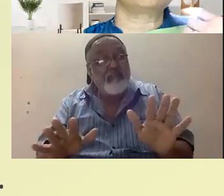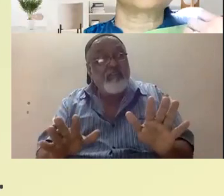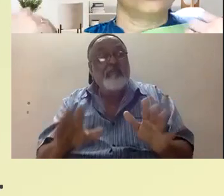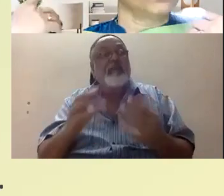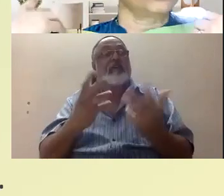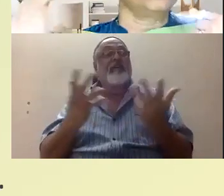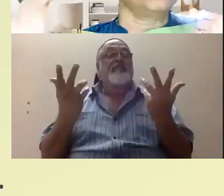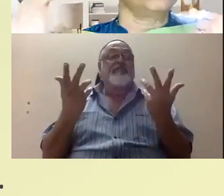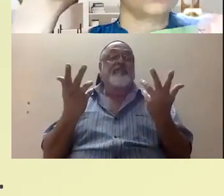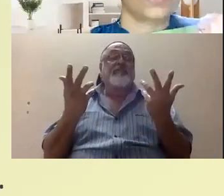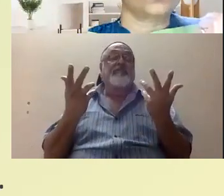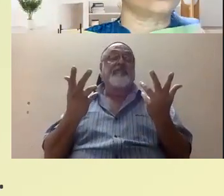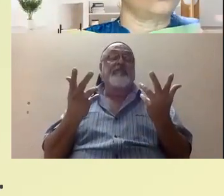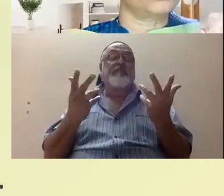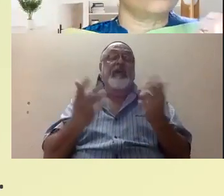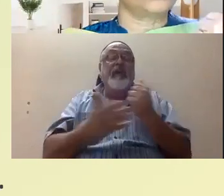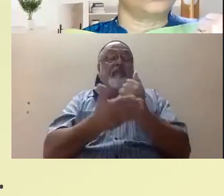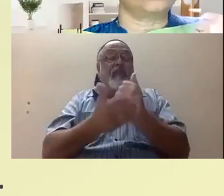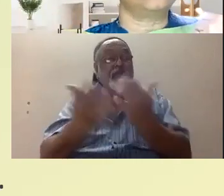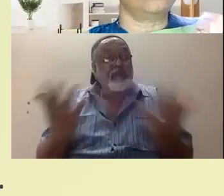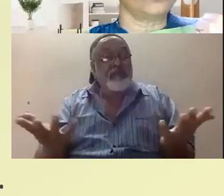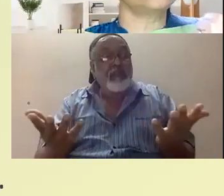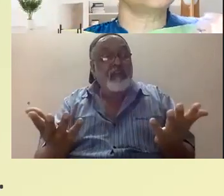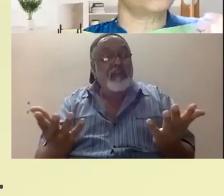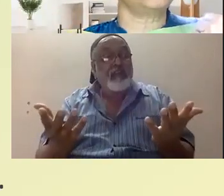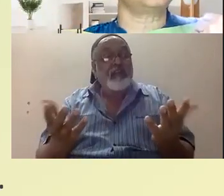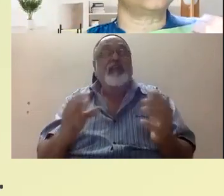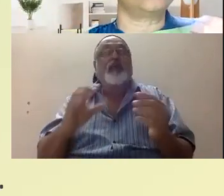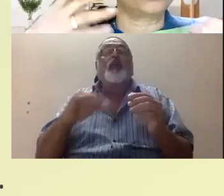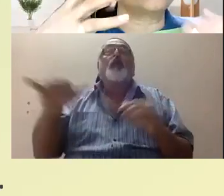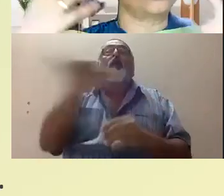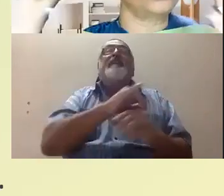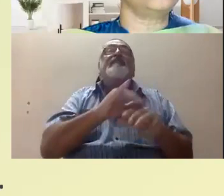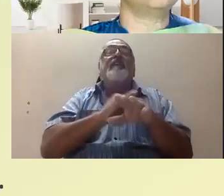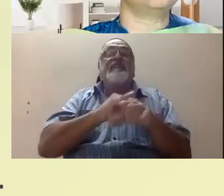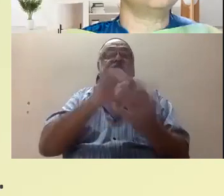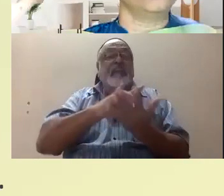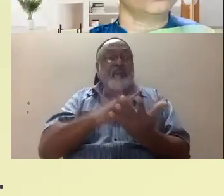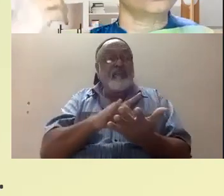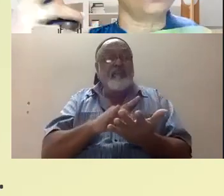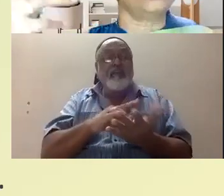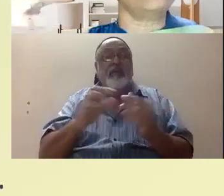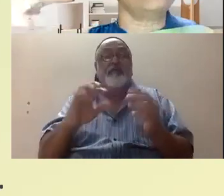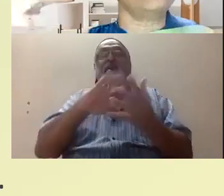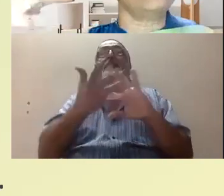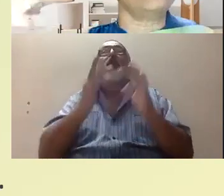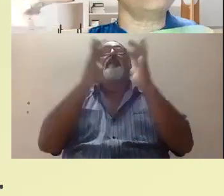में कि CSC है, कॉमन सर्विस सेंटर. व्हाई वाज इट क्रिएटेड? बिकॉज ऑनलाइन हो गया,